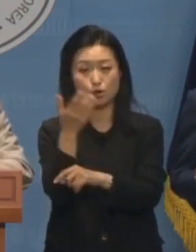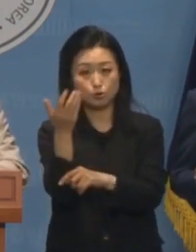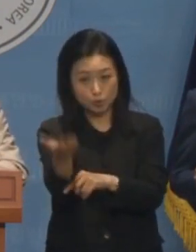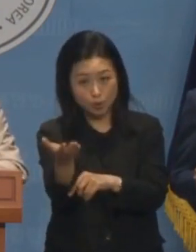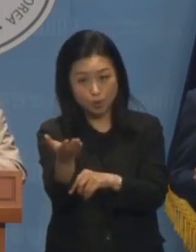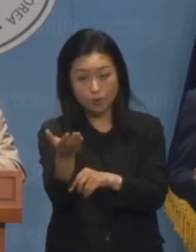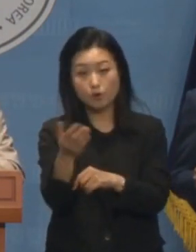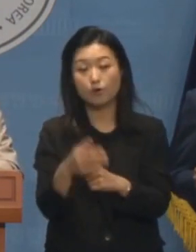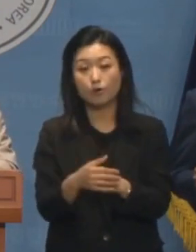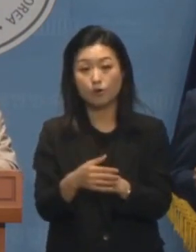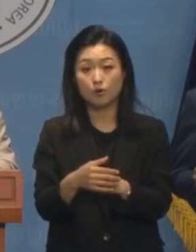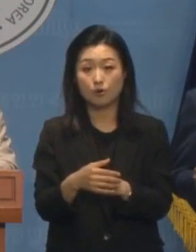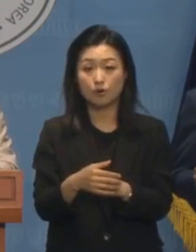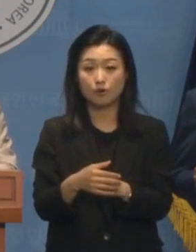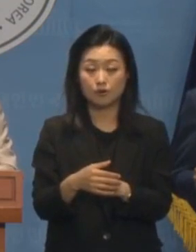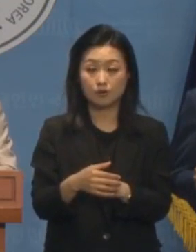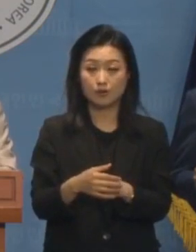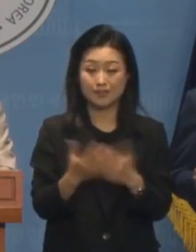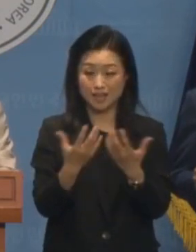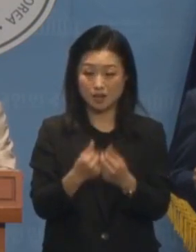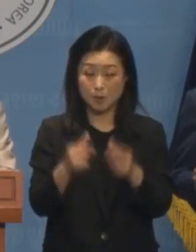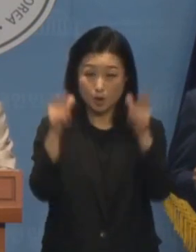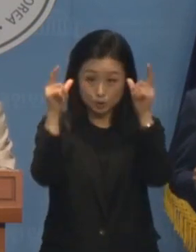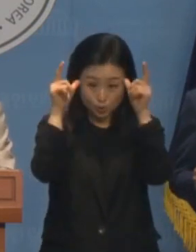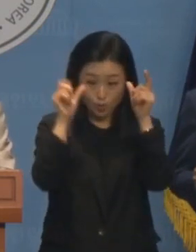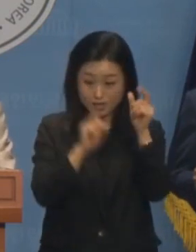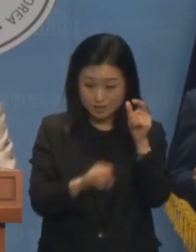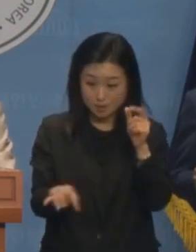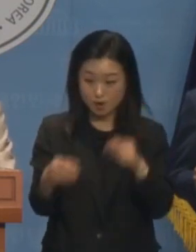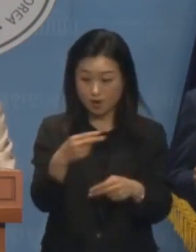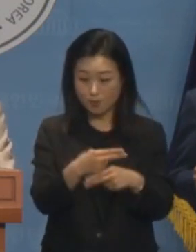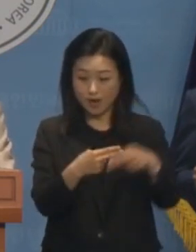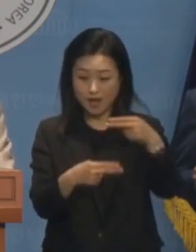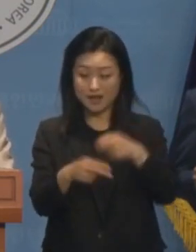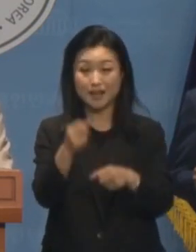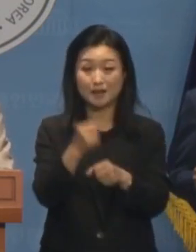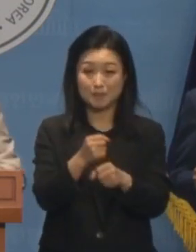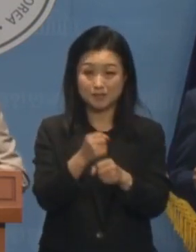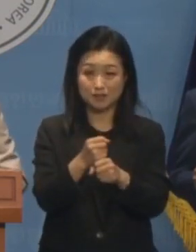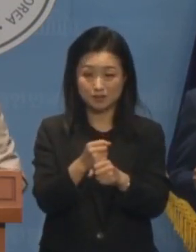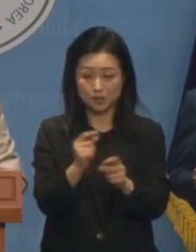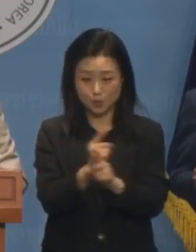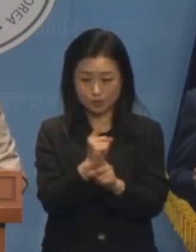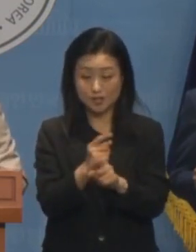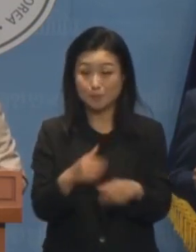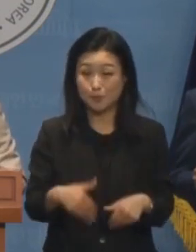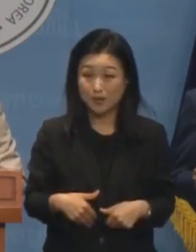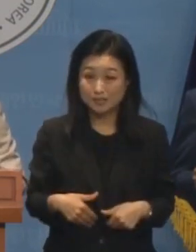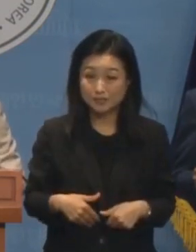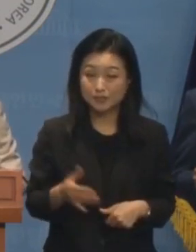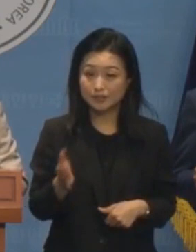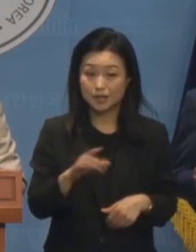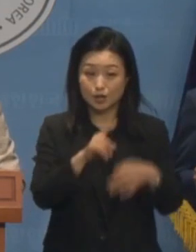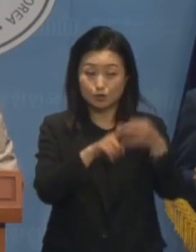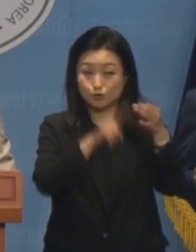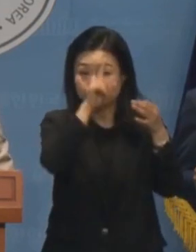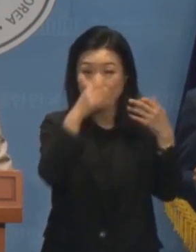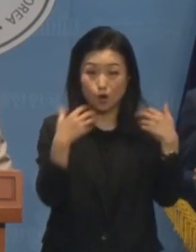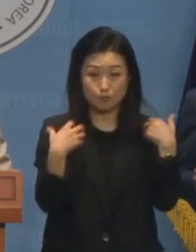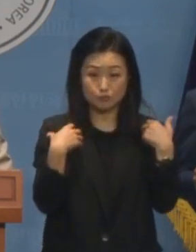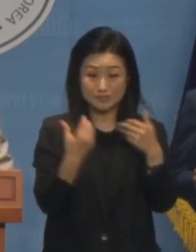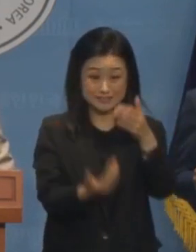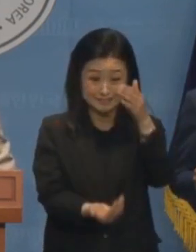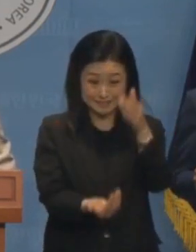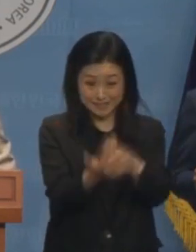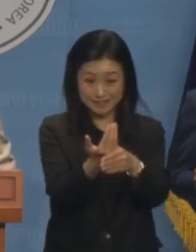것이었습니다. 소를 잃었으면 외양간이라도 고치는 신용이라도 해야 하는데 윤석열 정부는 이런